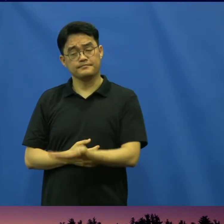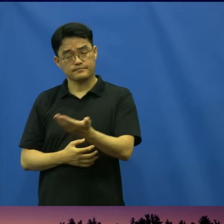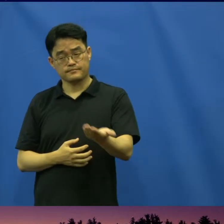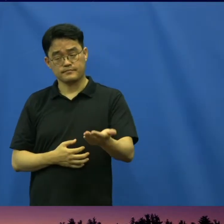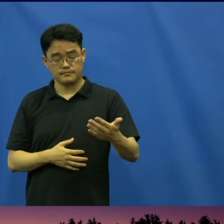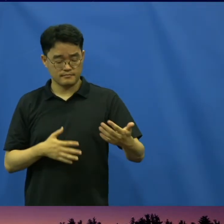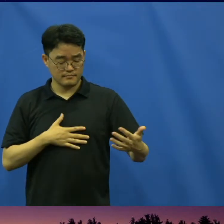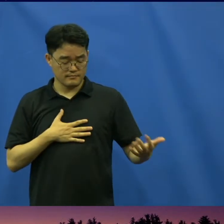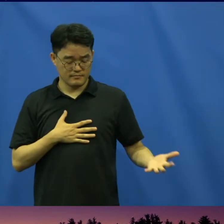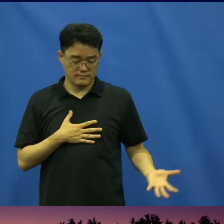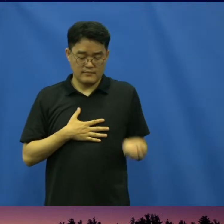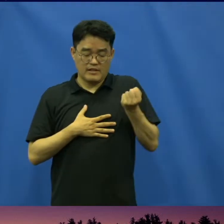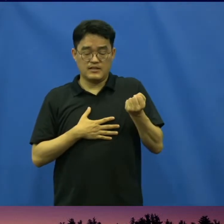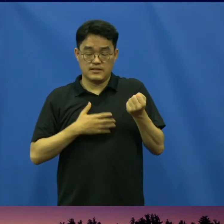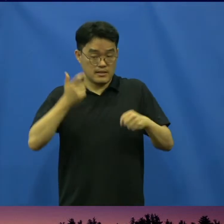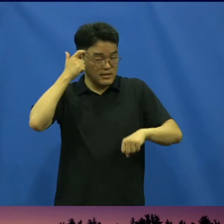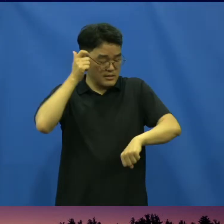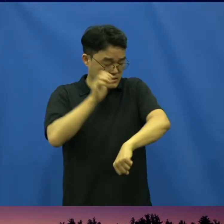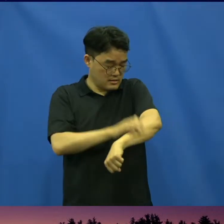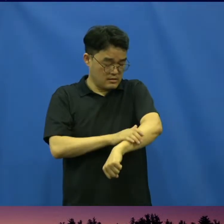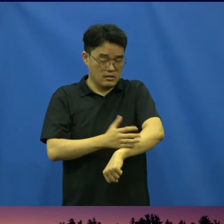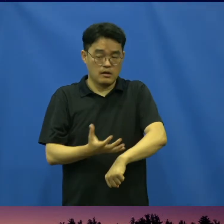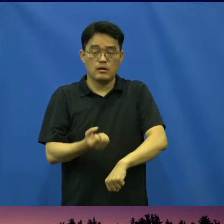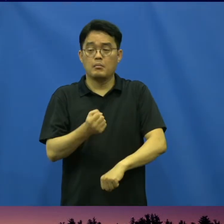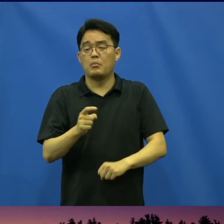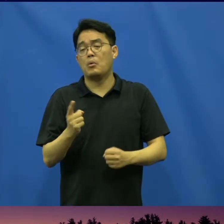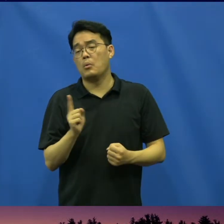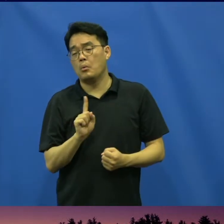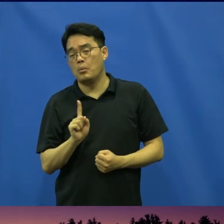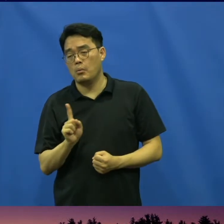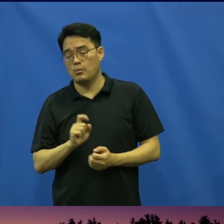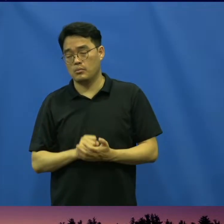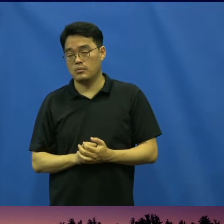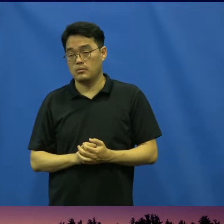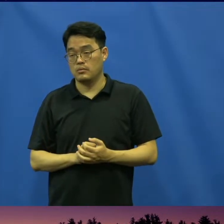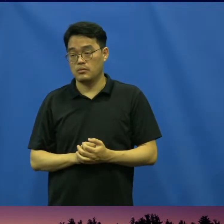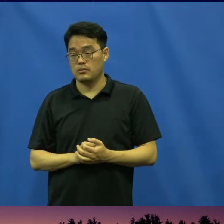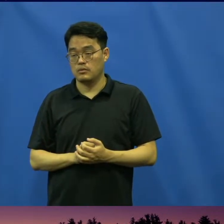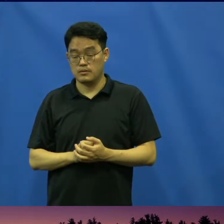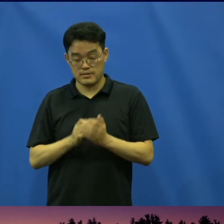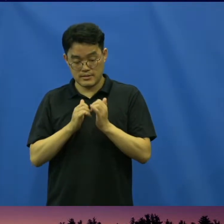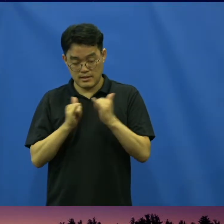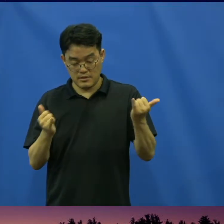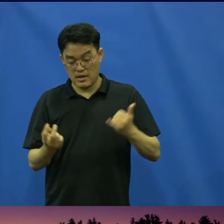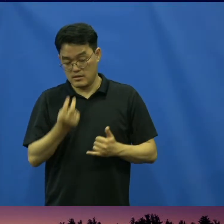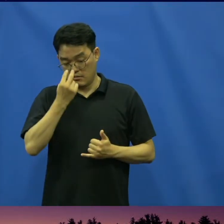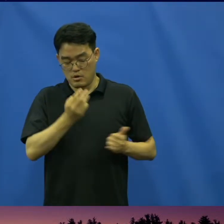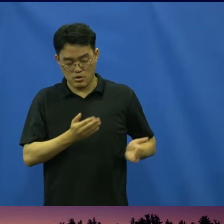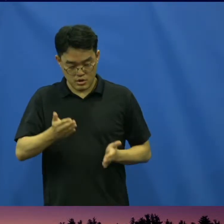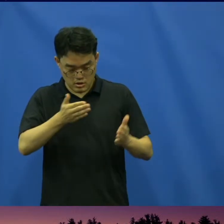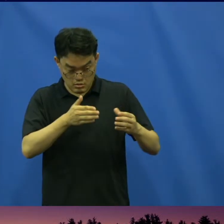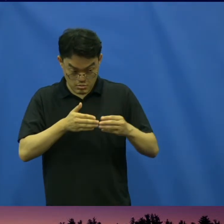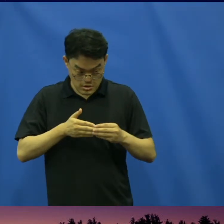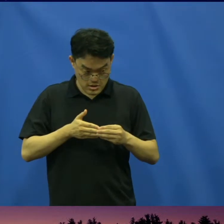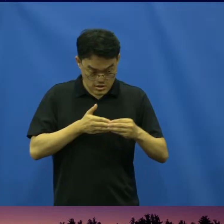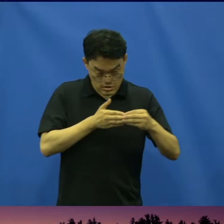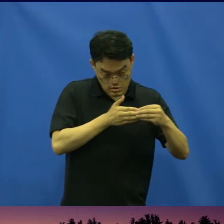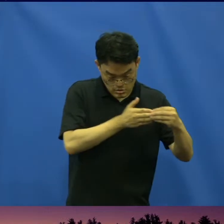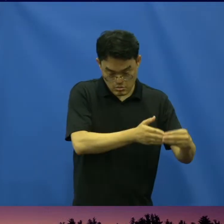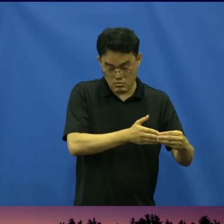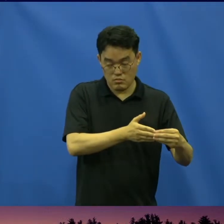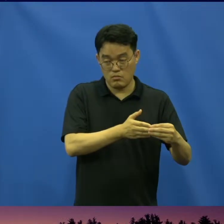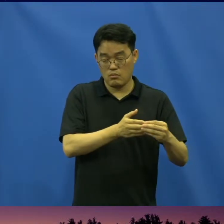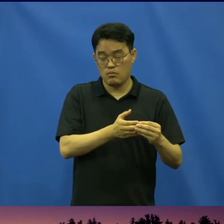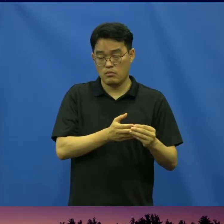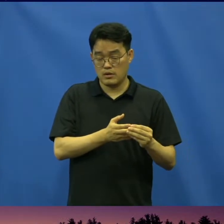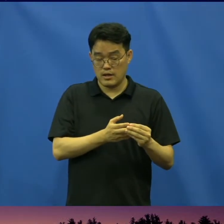하느냐. 사람들은 생명의 길로 인도한다면 그것이 하나님의 뜻입니다. 생명의 길인가 사망의 길인가. 사단은